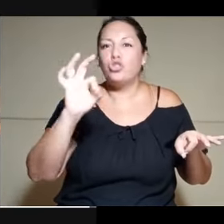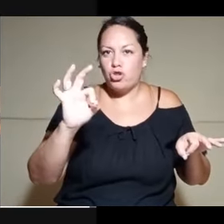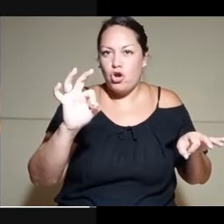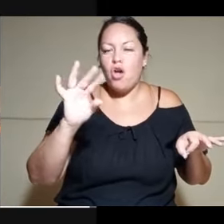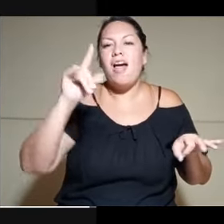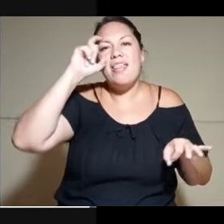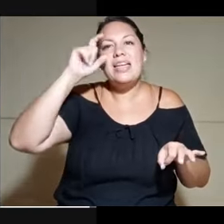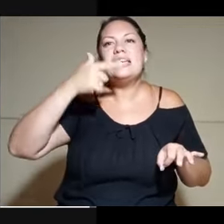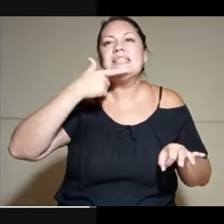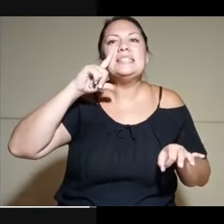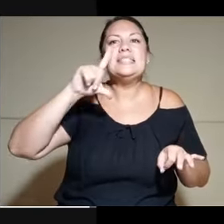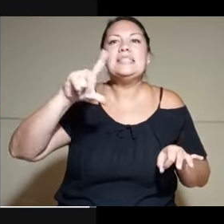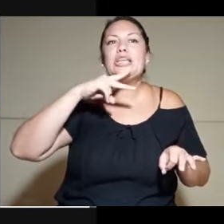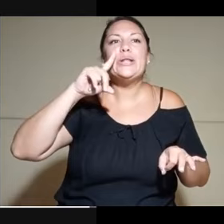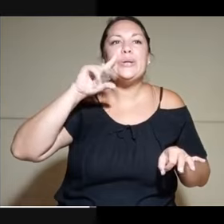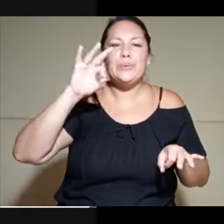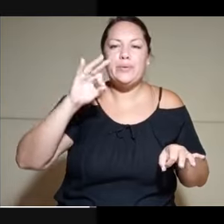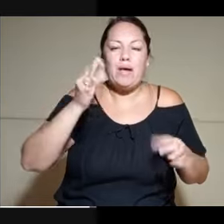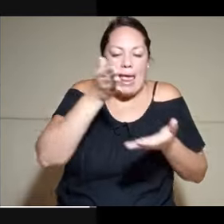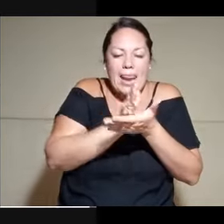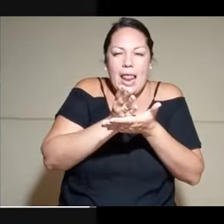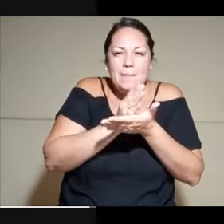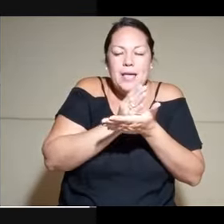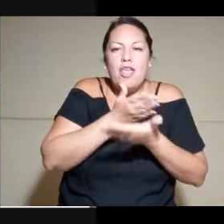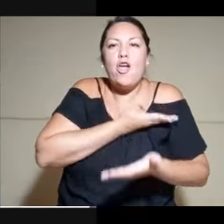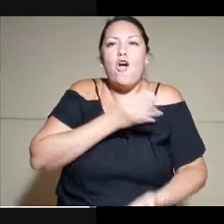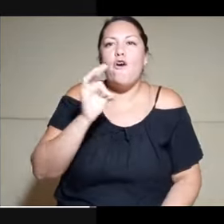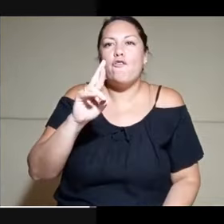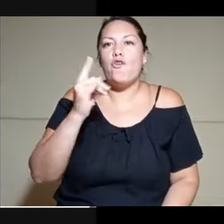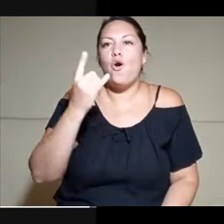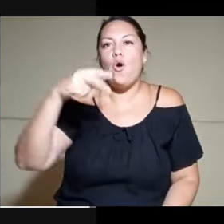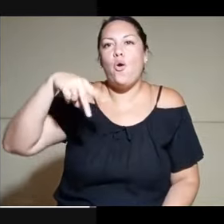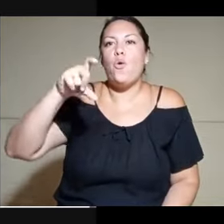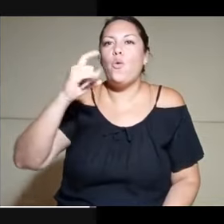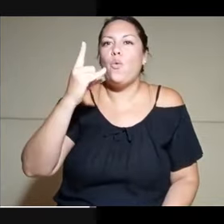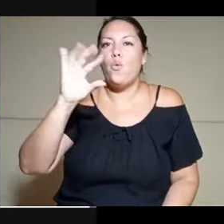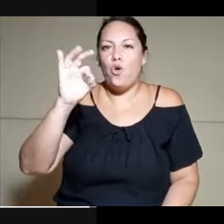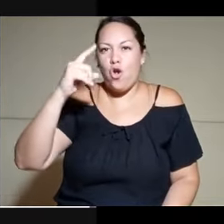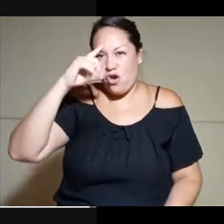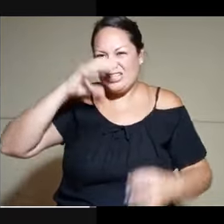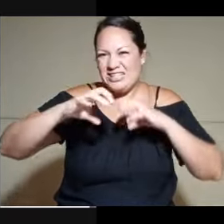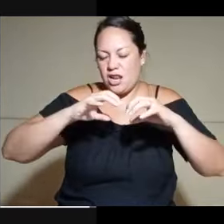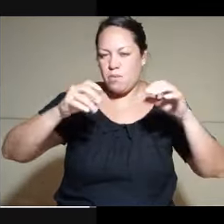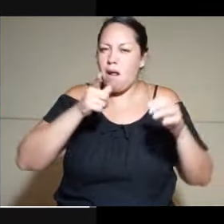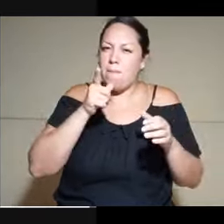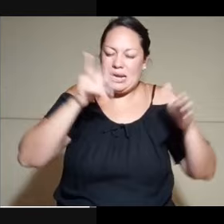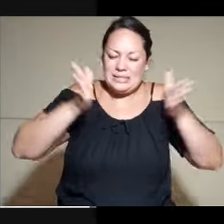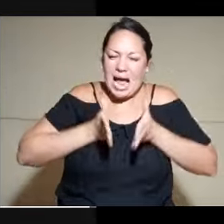de Silvio. Bien, el acueducto de Silvio, que está en el medio del mesencéfalo, en el medio de los pedúnculos